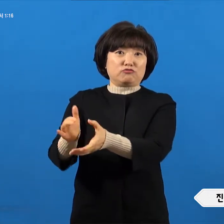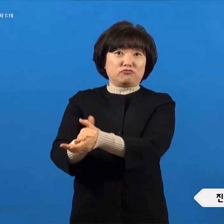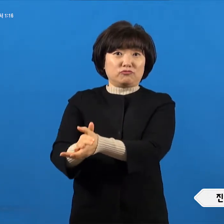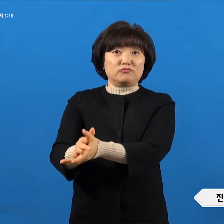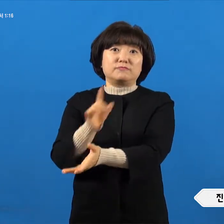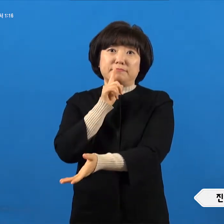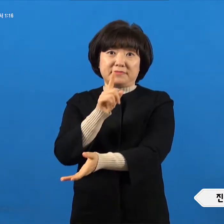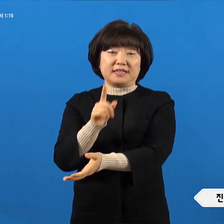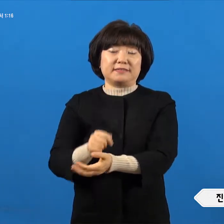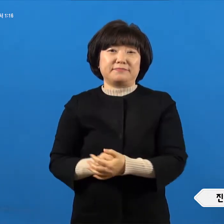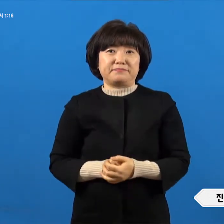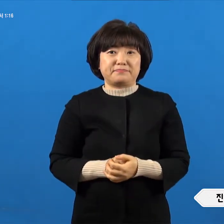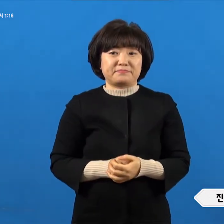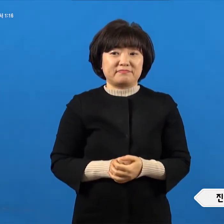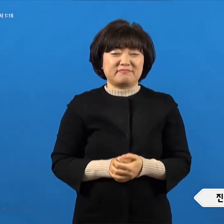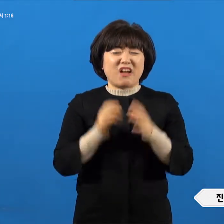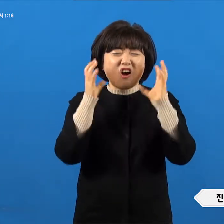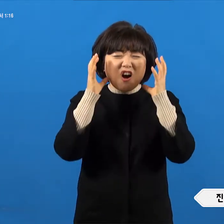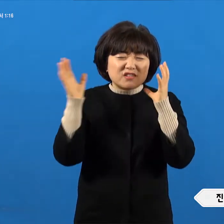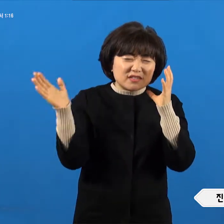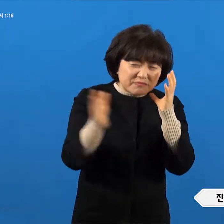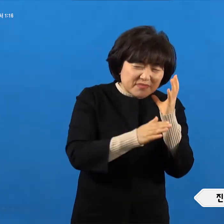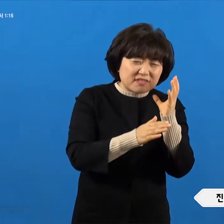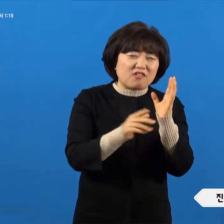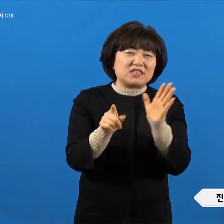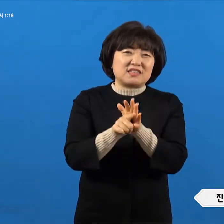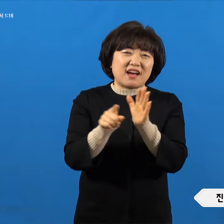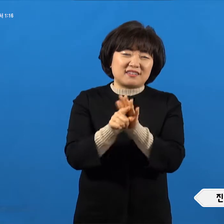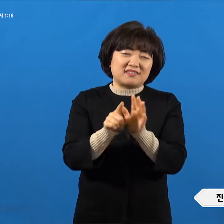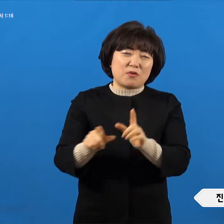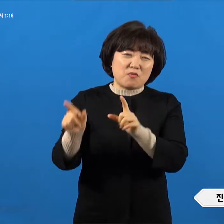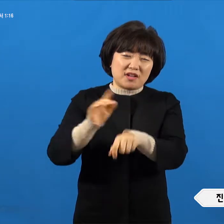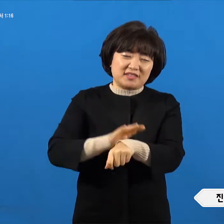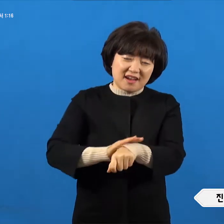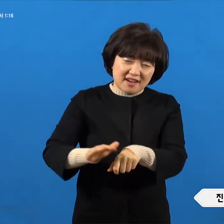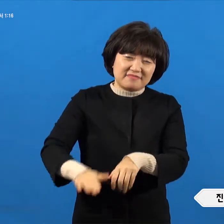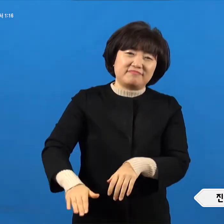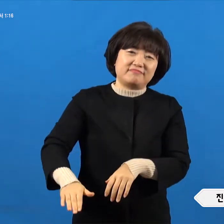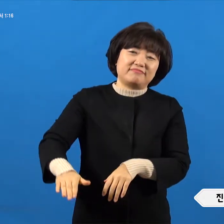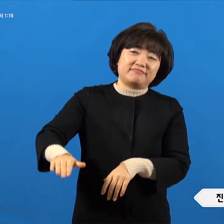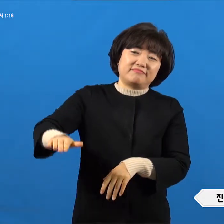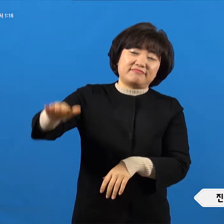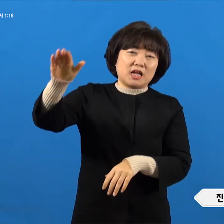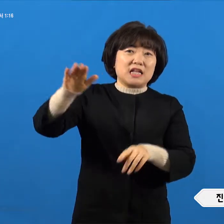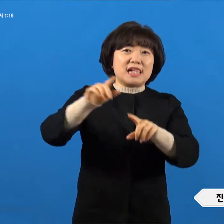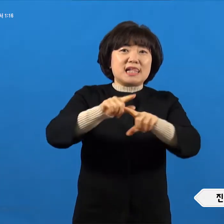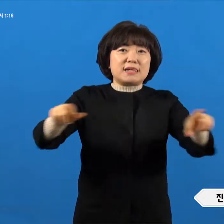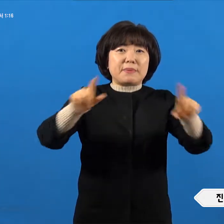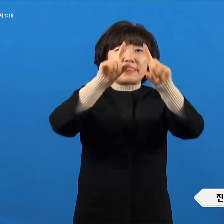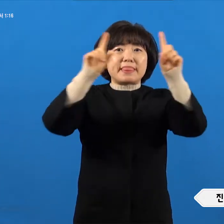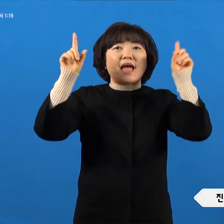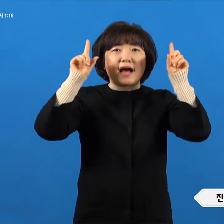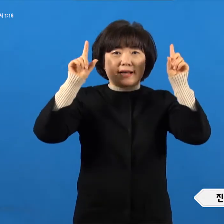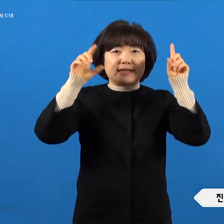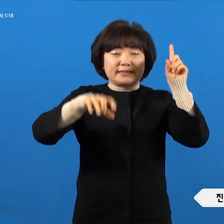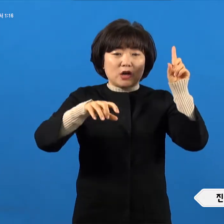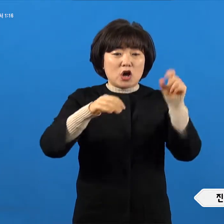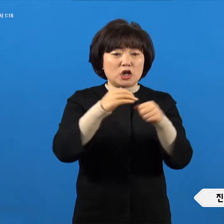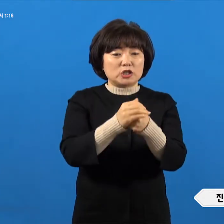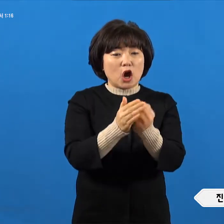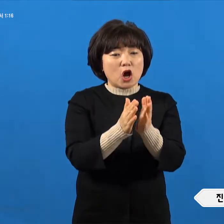이야기를 기억합니다. 어렸을 때 신앙생활을 잘했던 이 친구가 대학교 일반 대학에서 성경